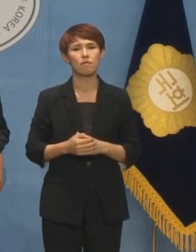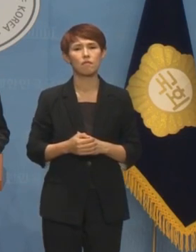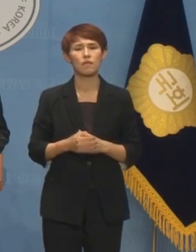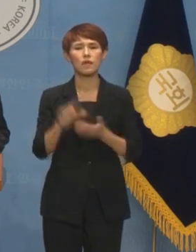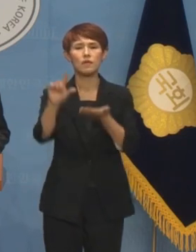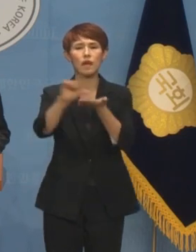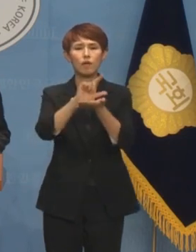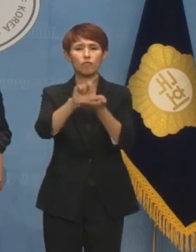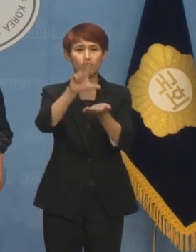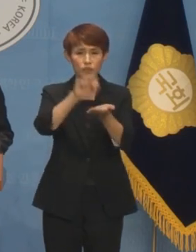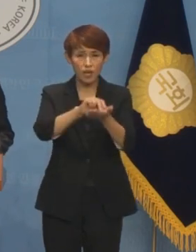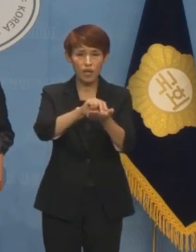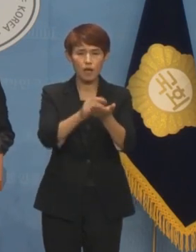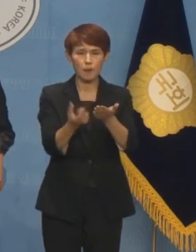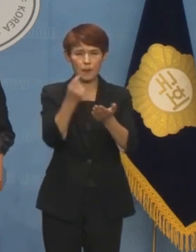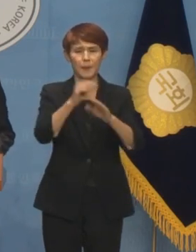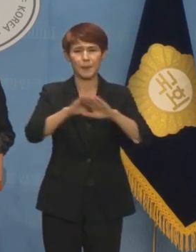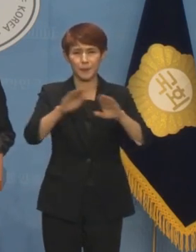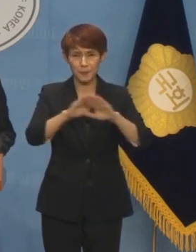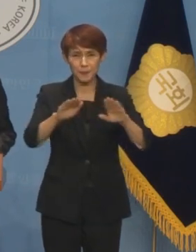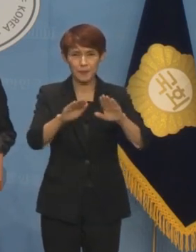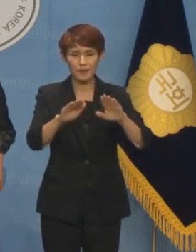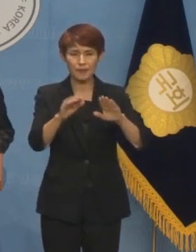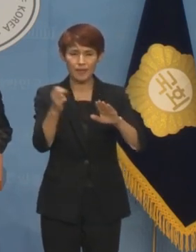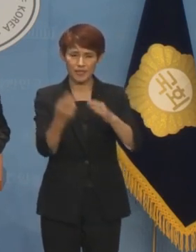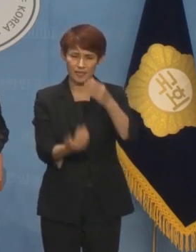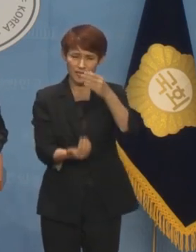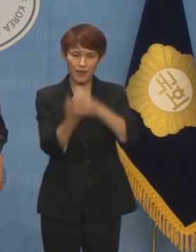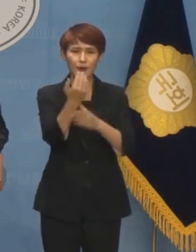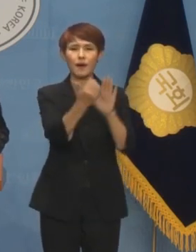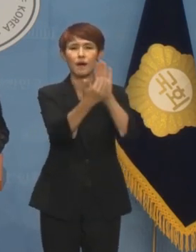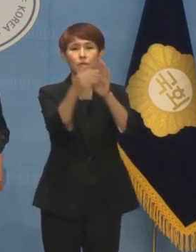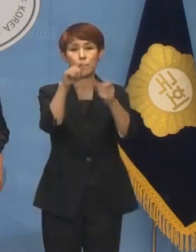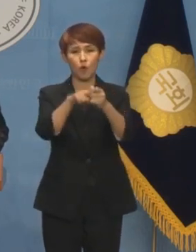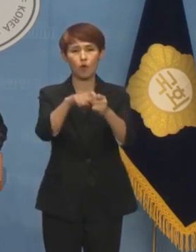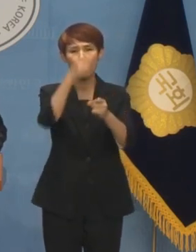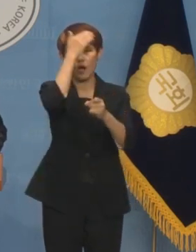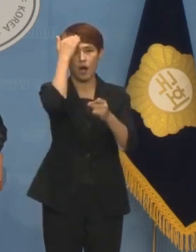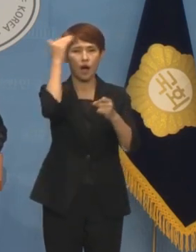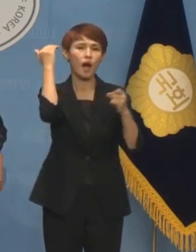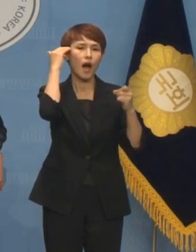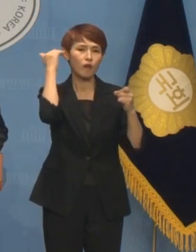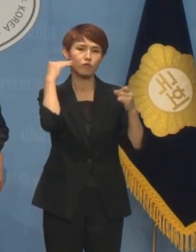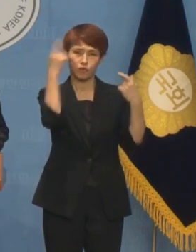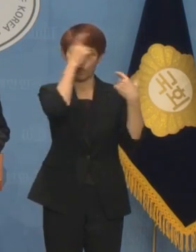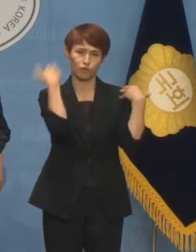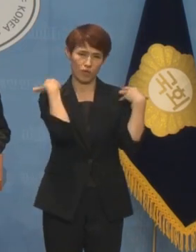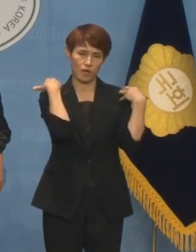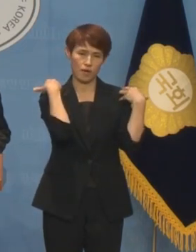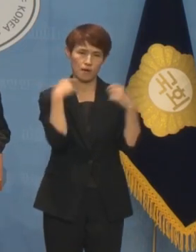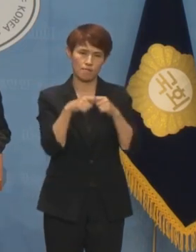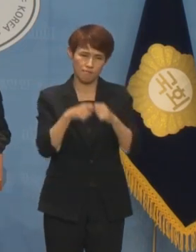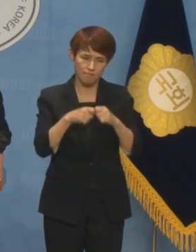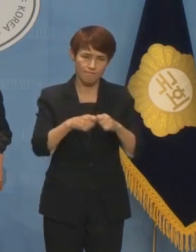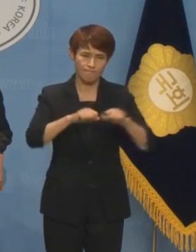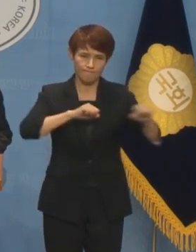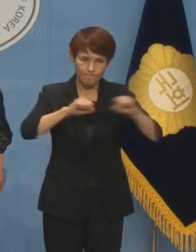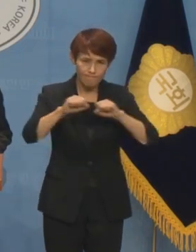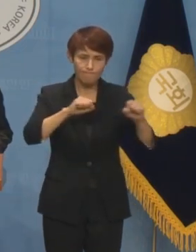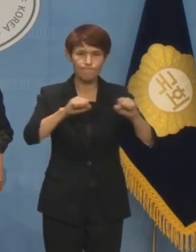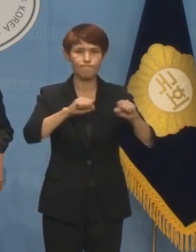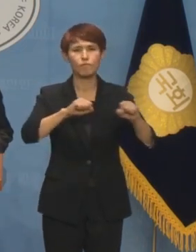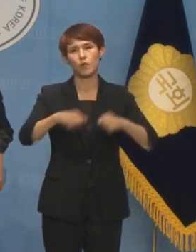사태를 조기에 수습하고 재발 방지를 위해서 우리 정부가 이제는 구체적인 조치를 취해야만